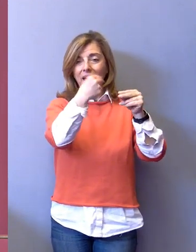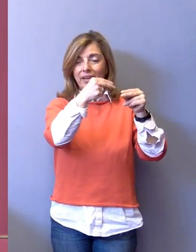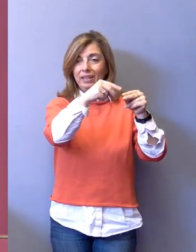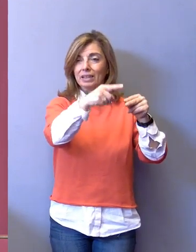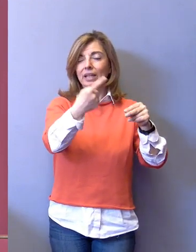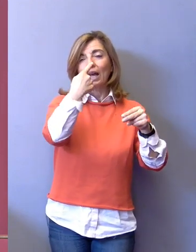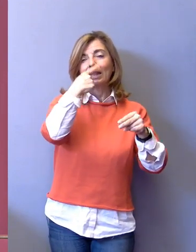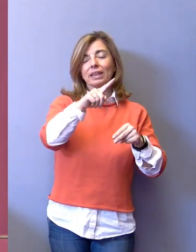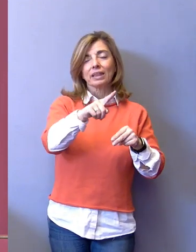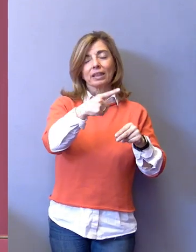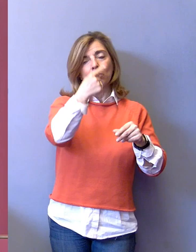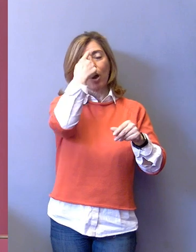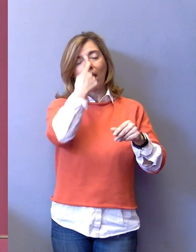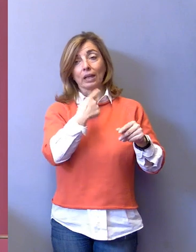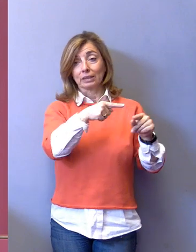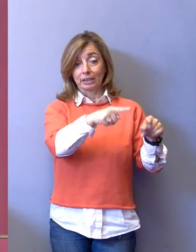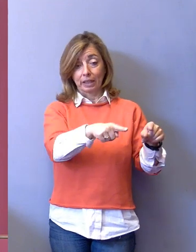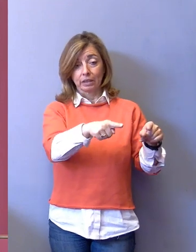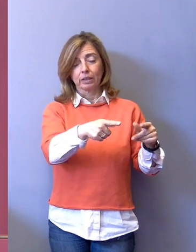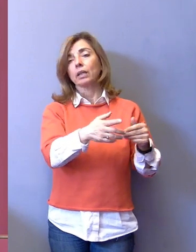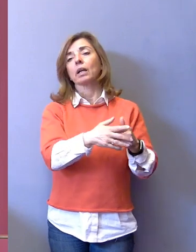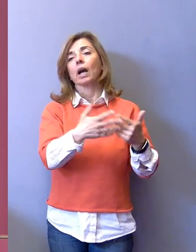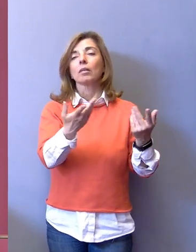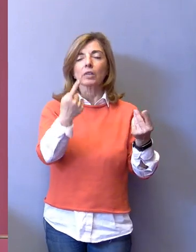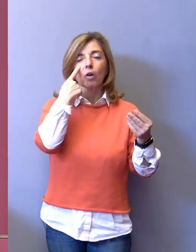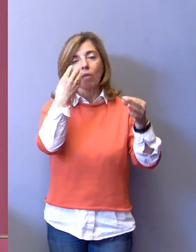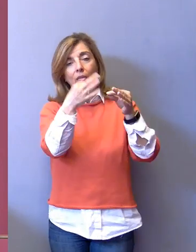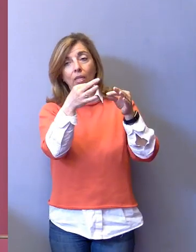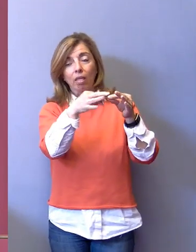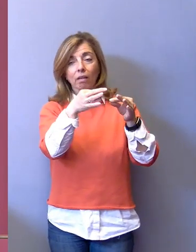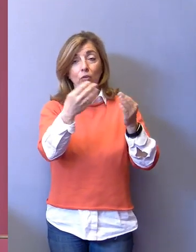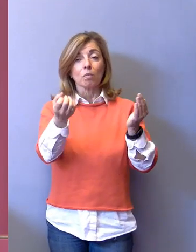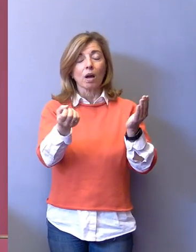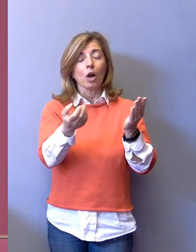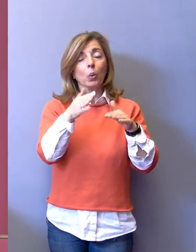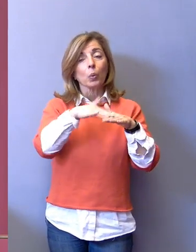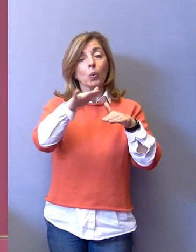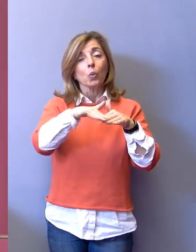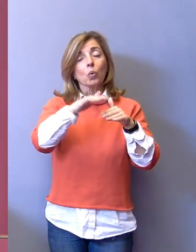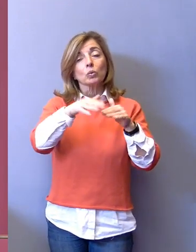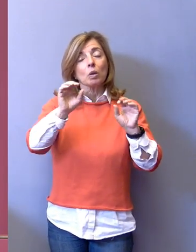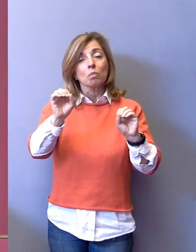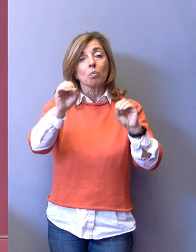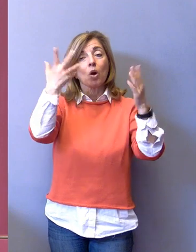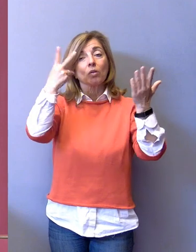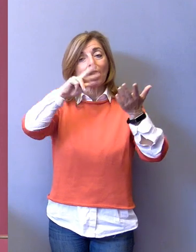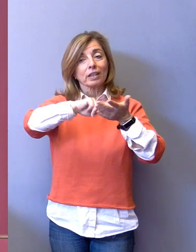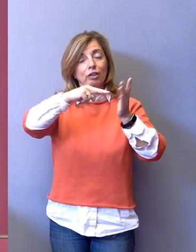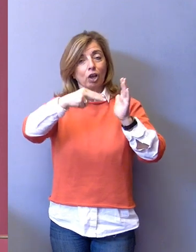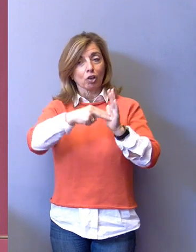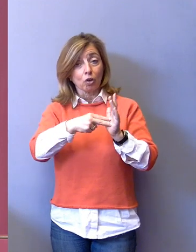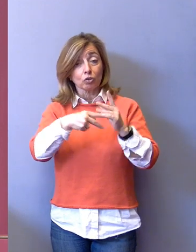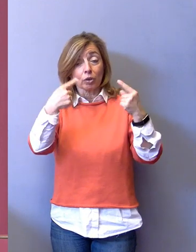ha portato con le facciate ventilate con Insomma alcuni accorgimenti che la moderna tecnologia ci consente a lavorare anche molto